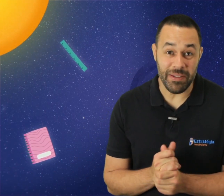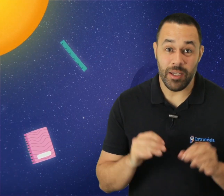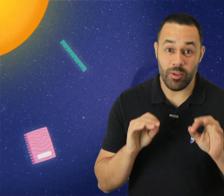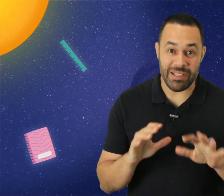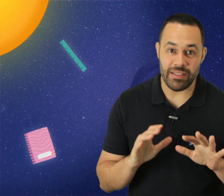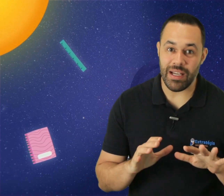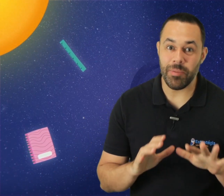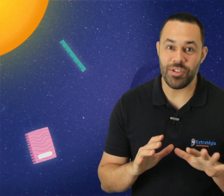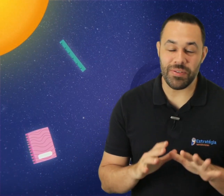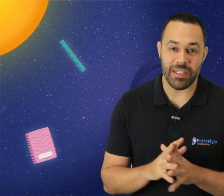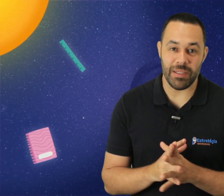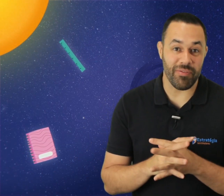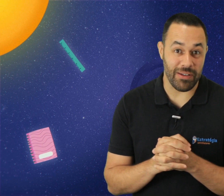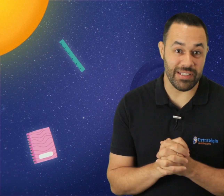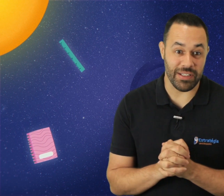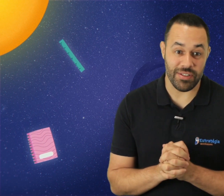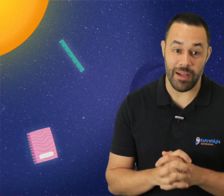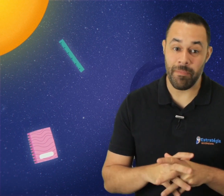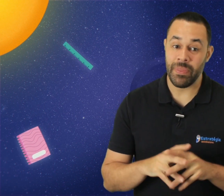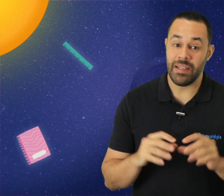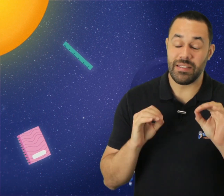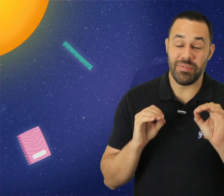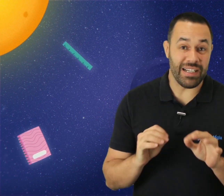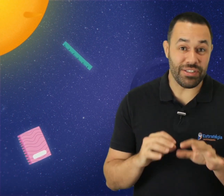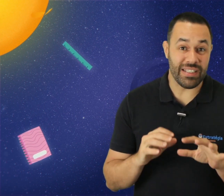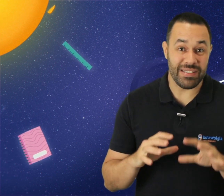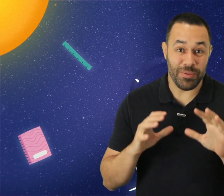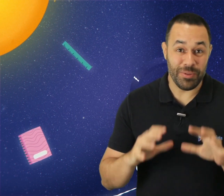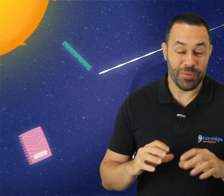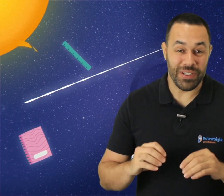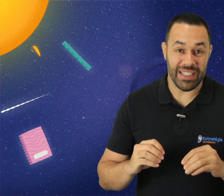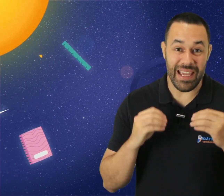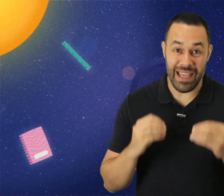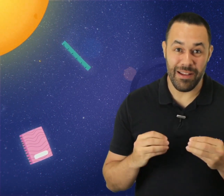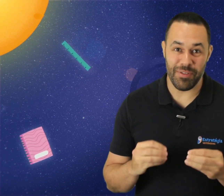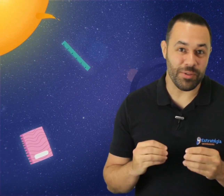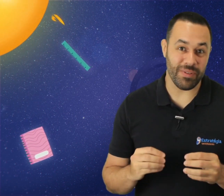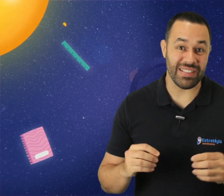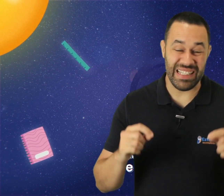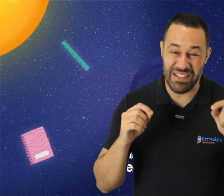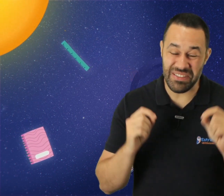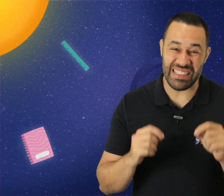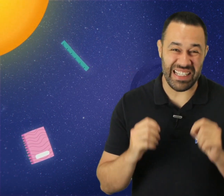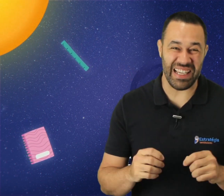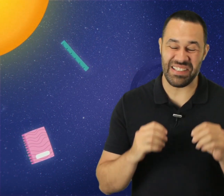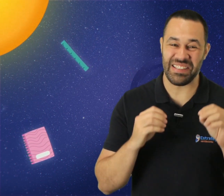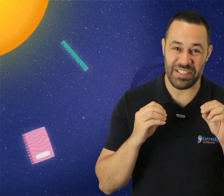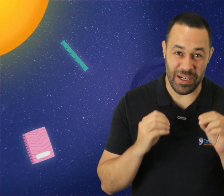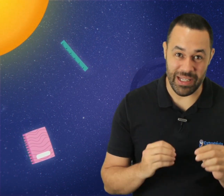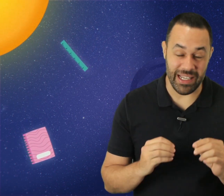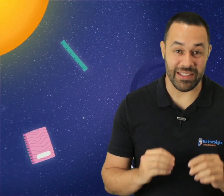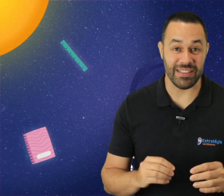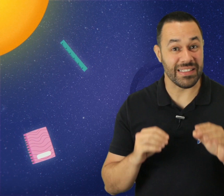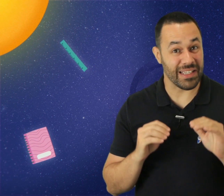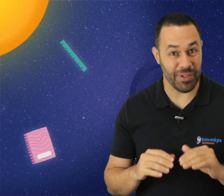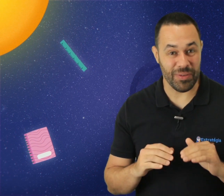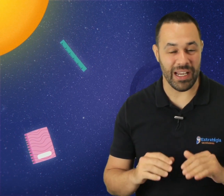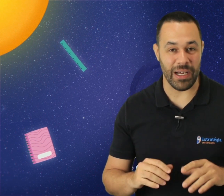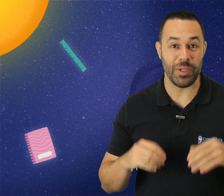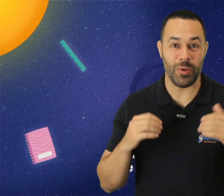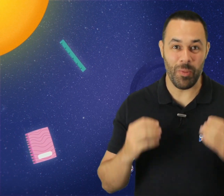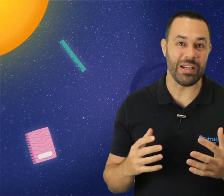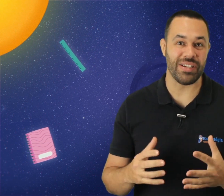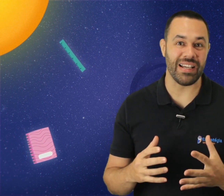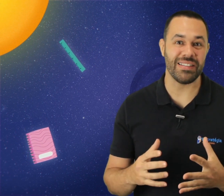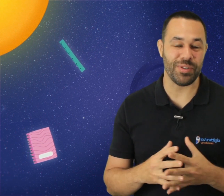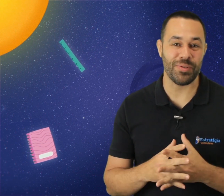tudo bem? Eu tô passando rapidinho aqui para falar o seguinte, tá? Se você acha que esse conteúdo aqui é relevante para você, não se esquece de deixar o like, de se inscrever no